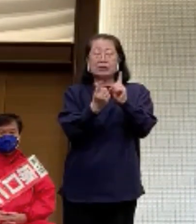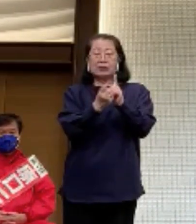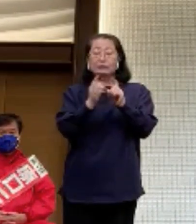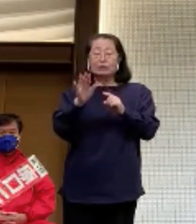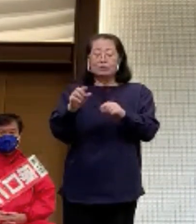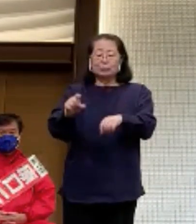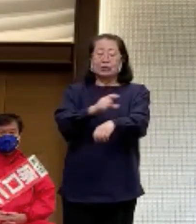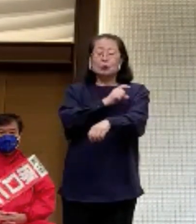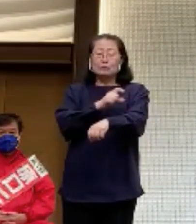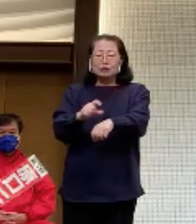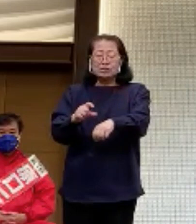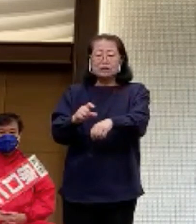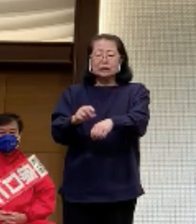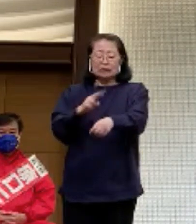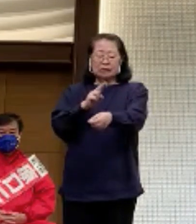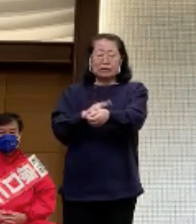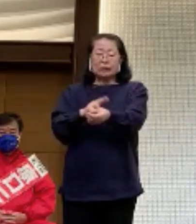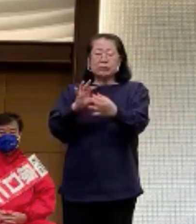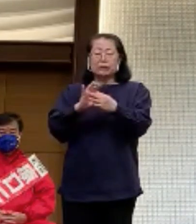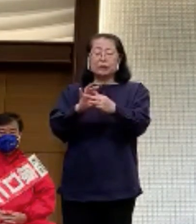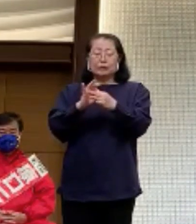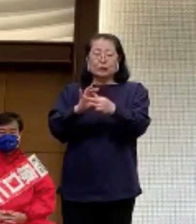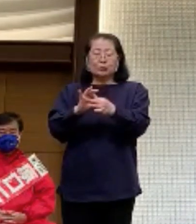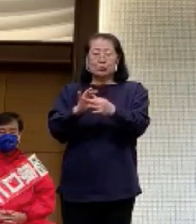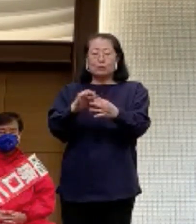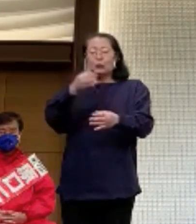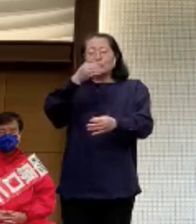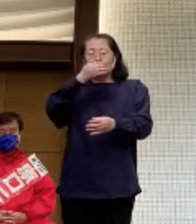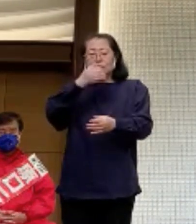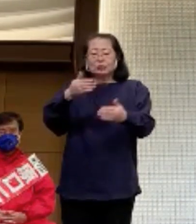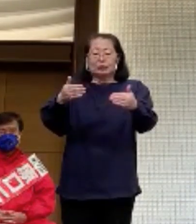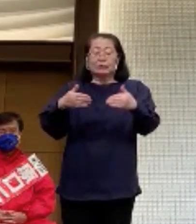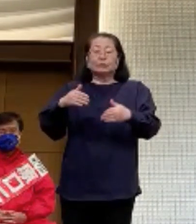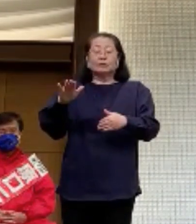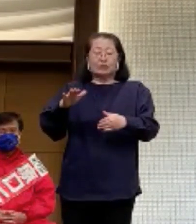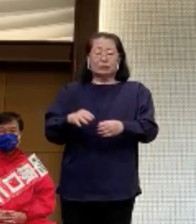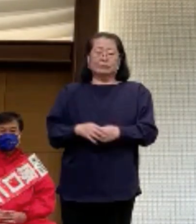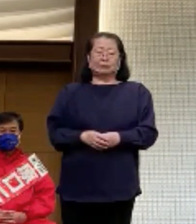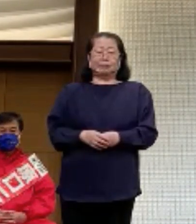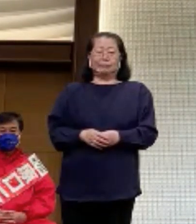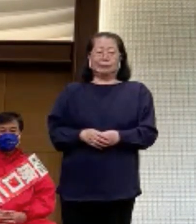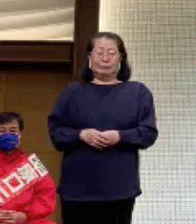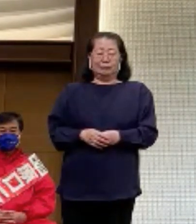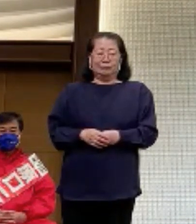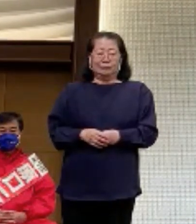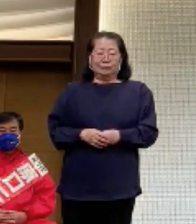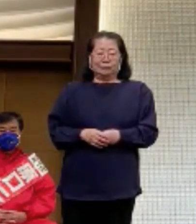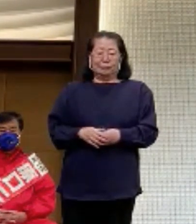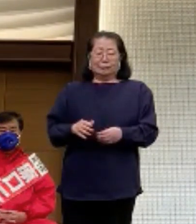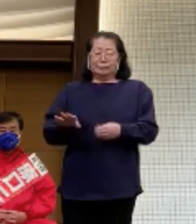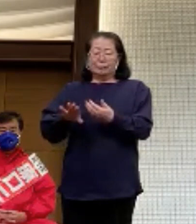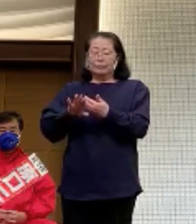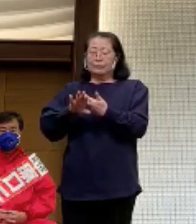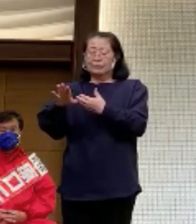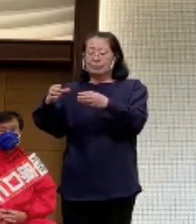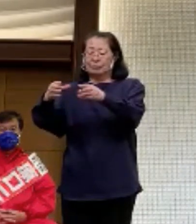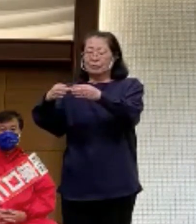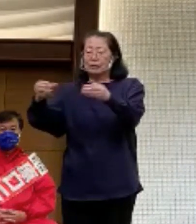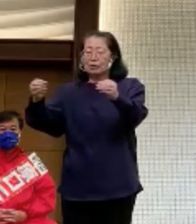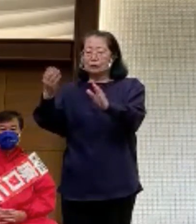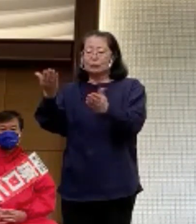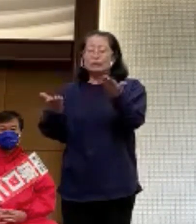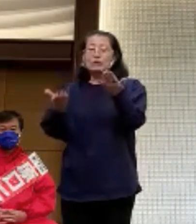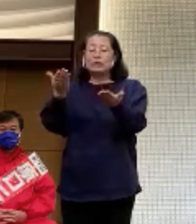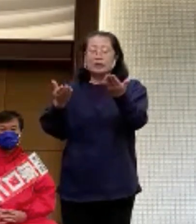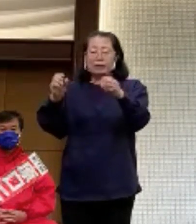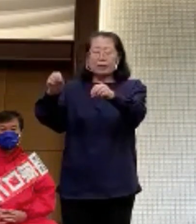ます。特に医療体制の充実の部分ですね。中にはですね、諸外国と比べて感